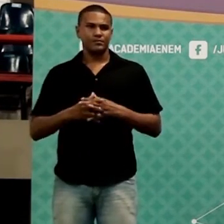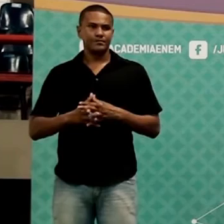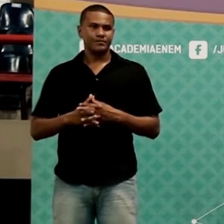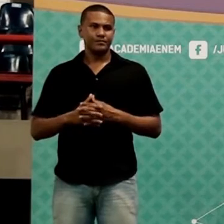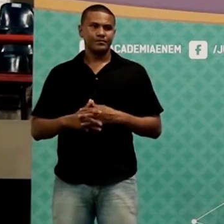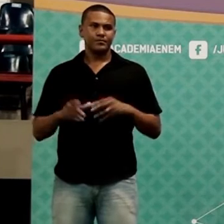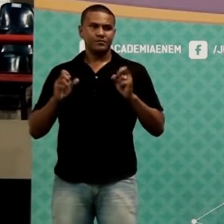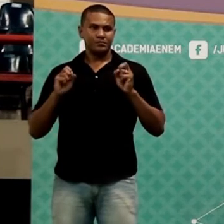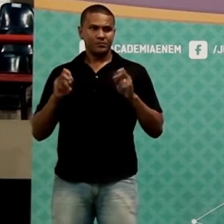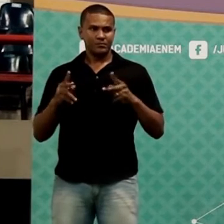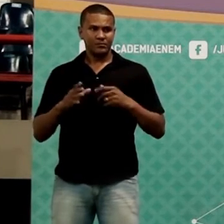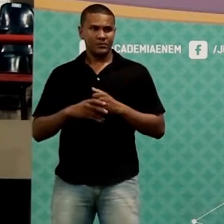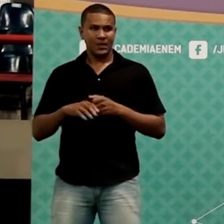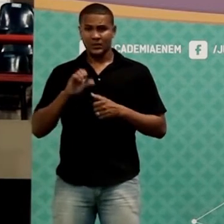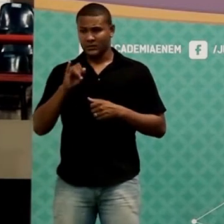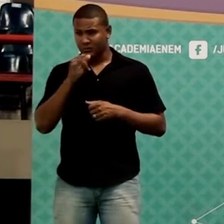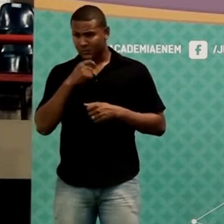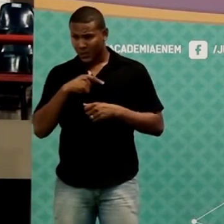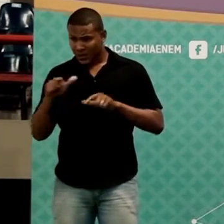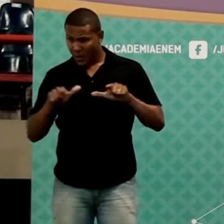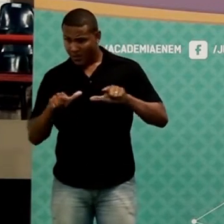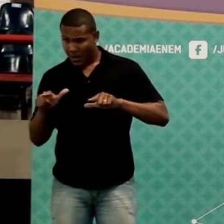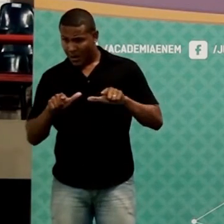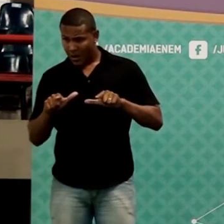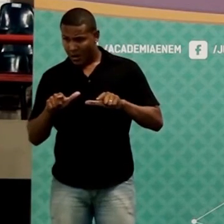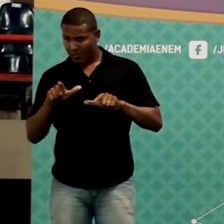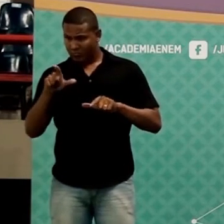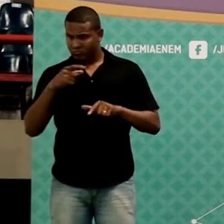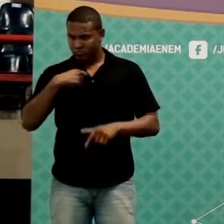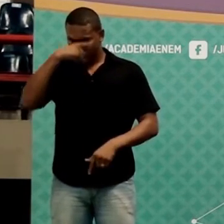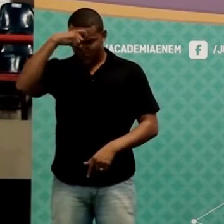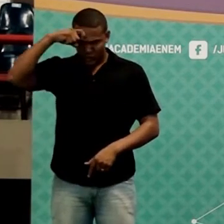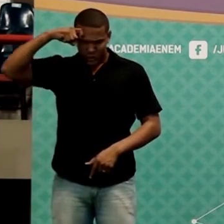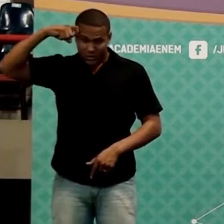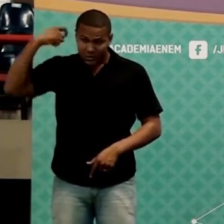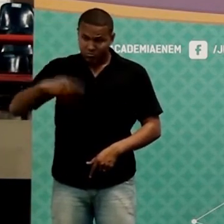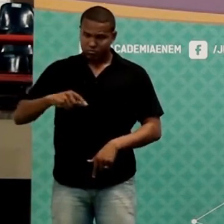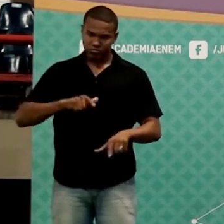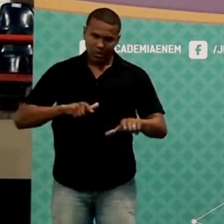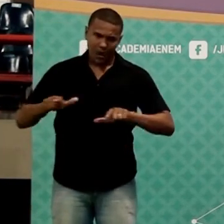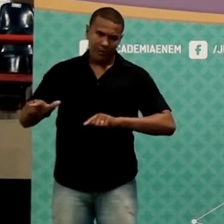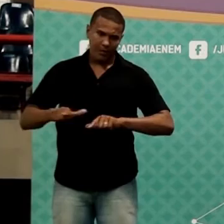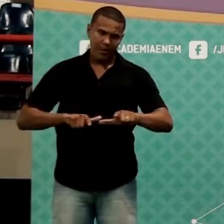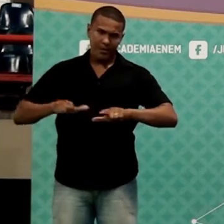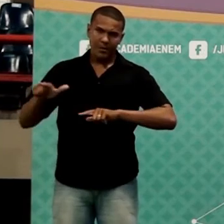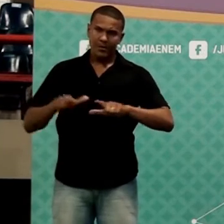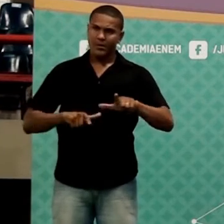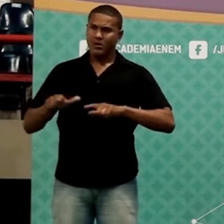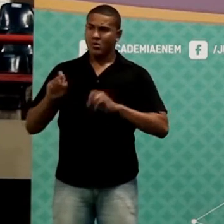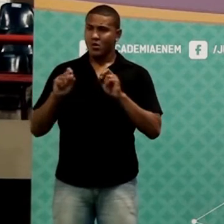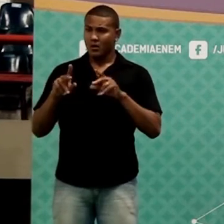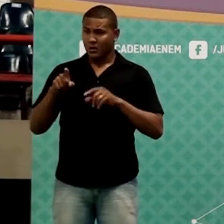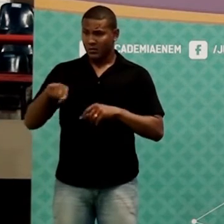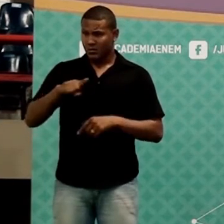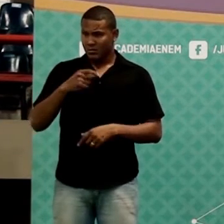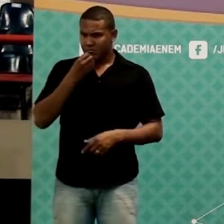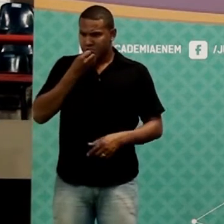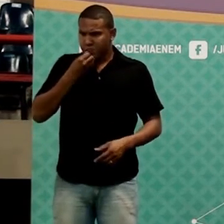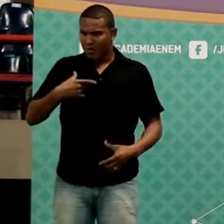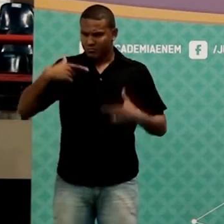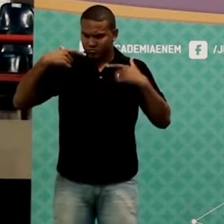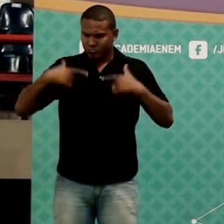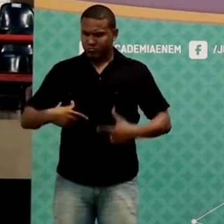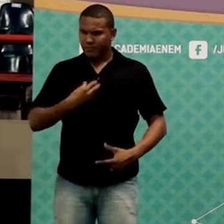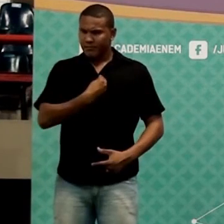ok? Se você trabalhar, viver do suor do teu rosto, e se você tiver condutas morais, com